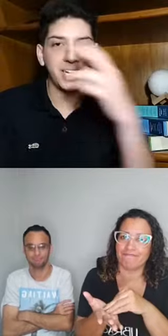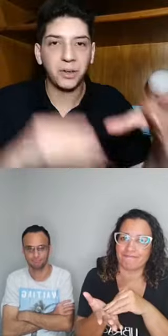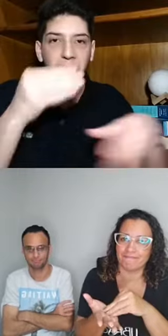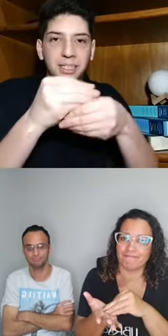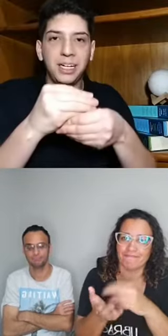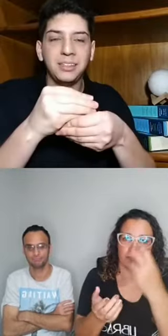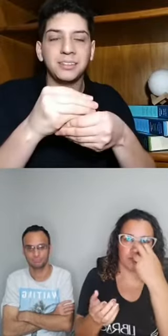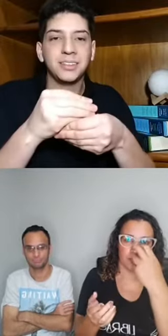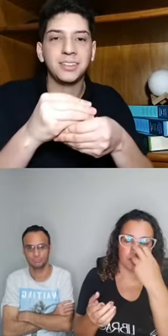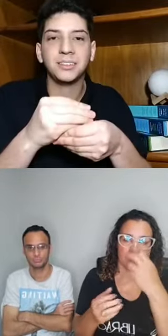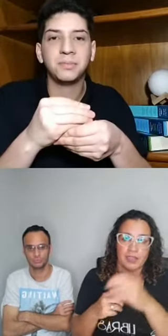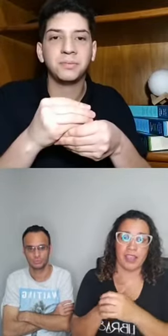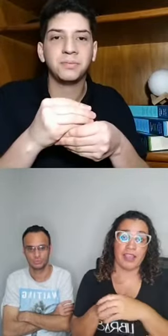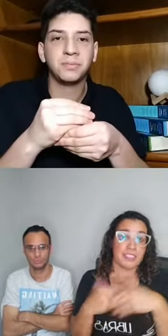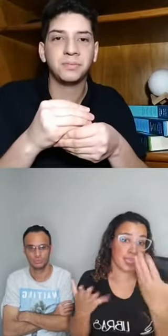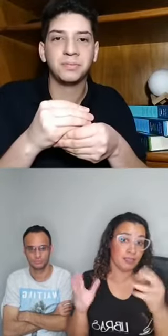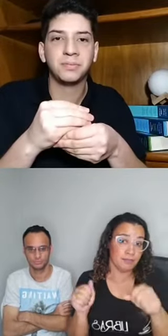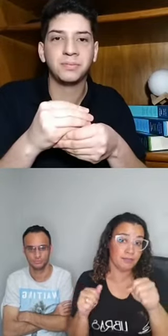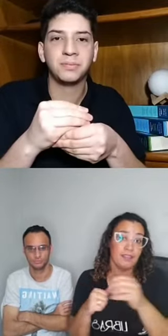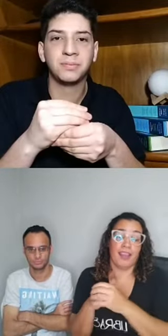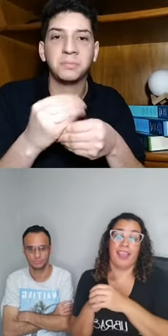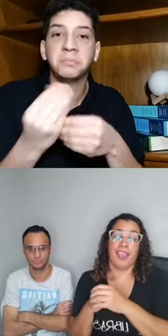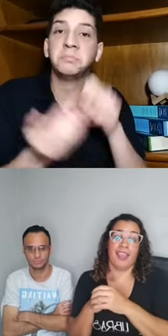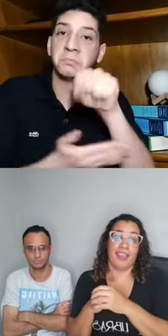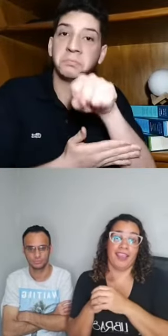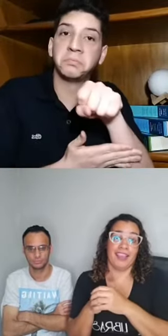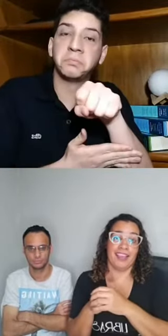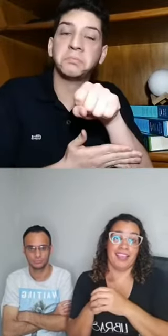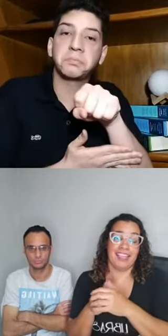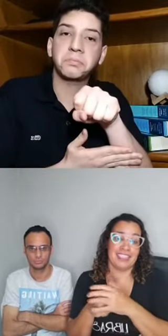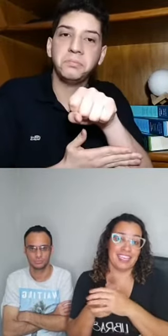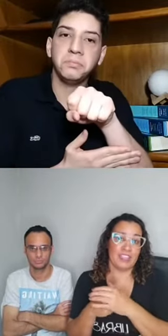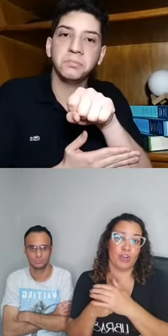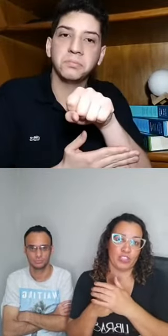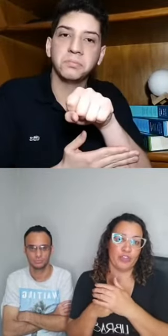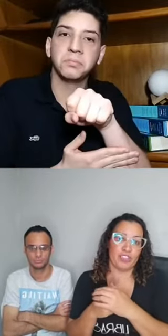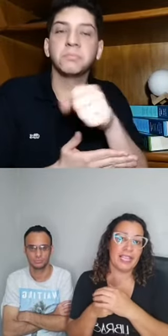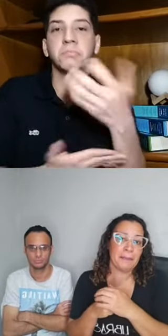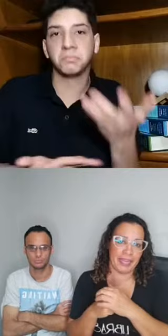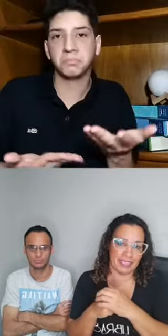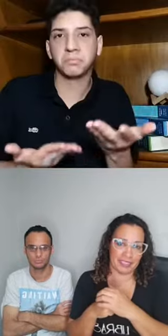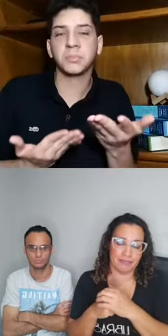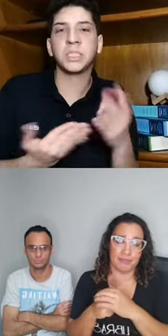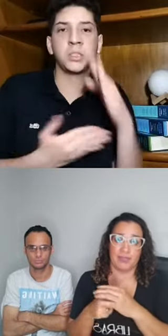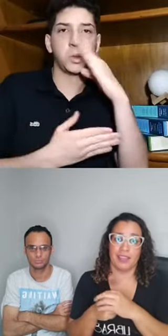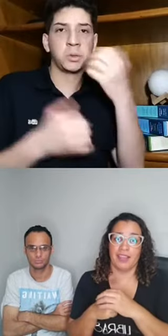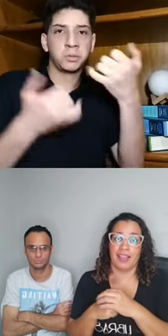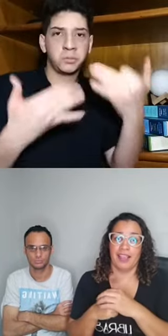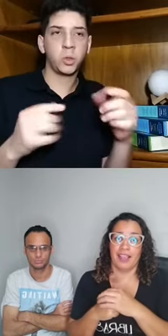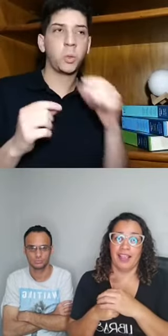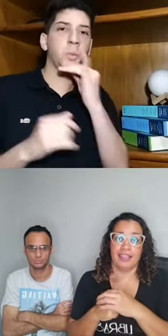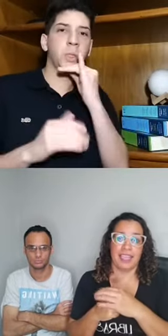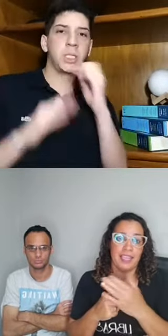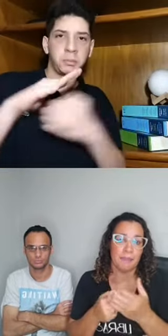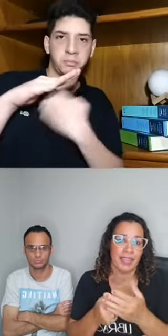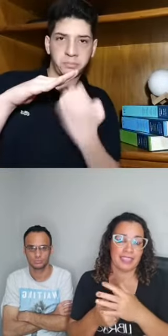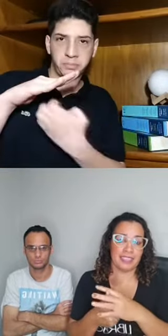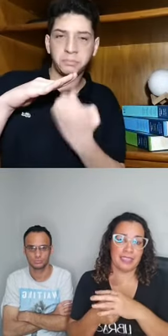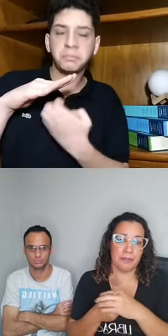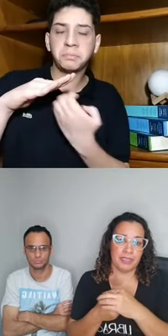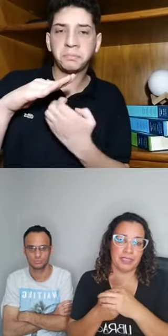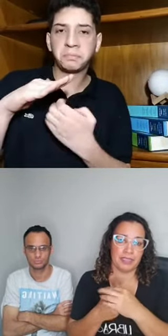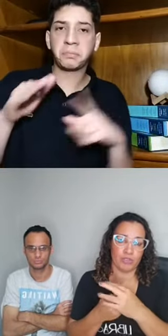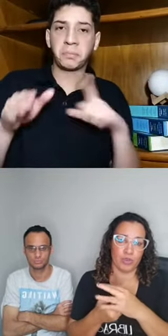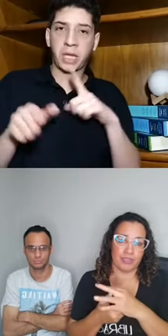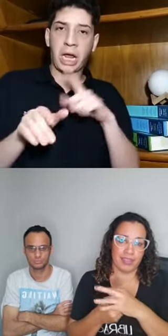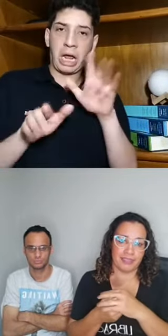Camila, você quer completar? sim. Essa questão que você falou da empresa. Tem empresas